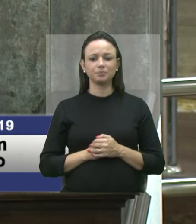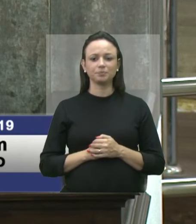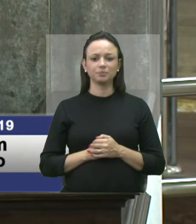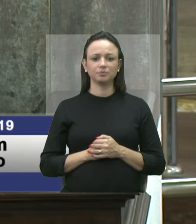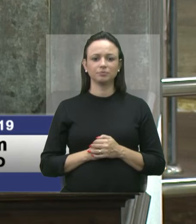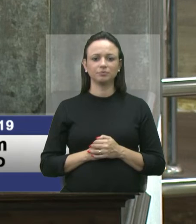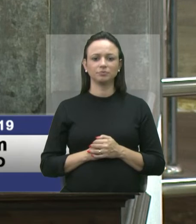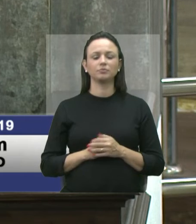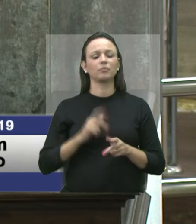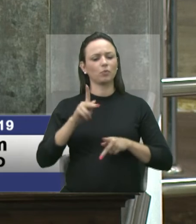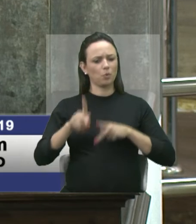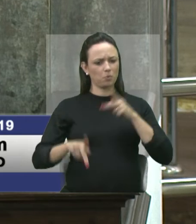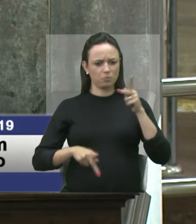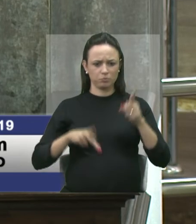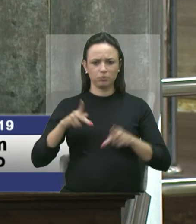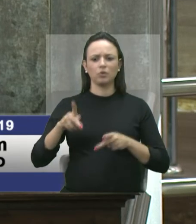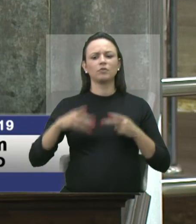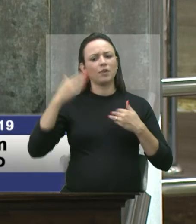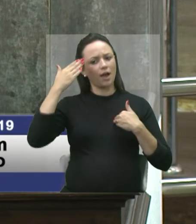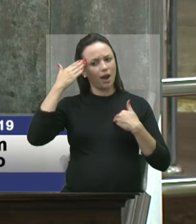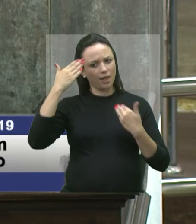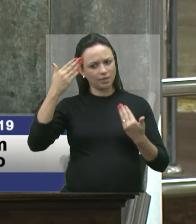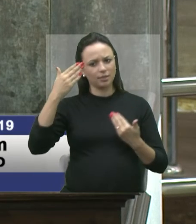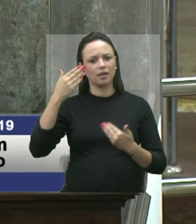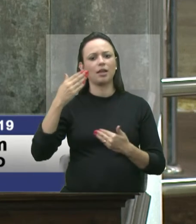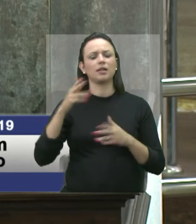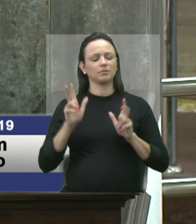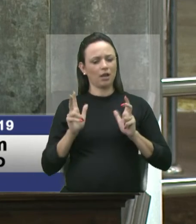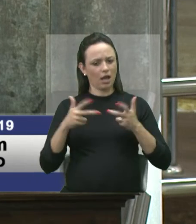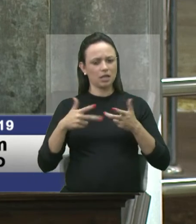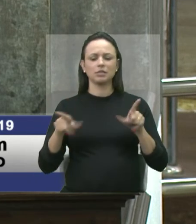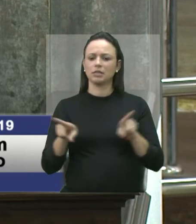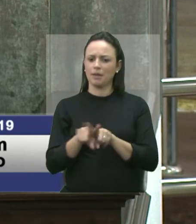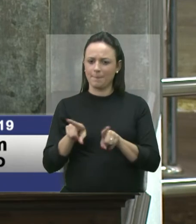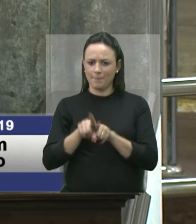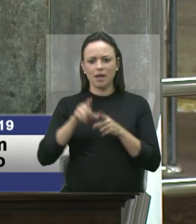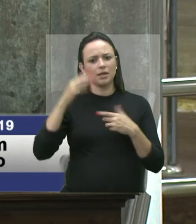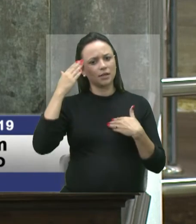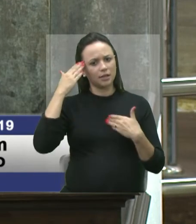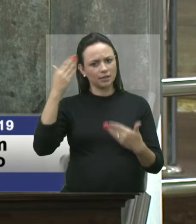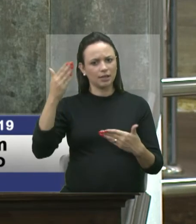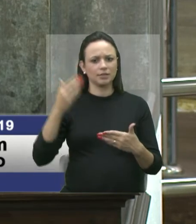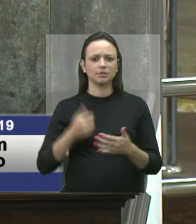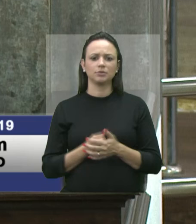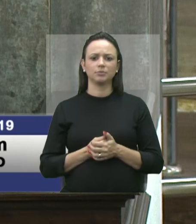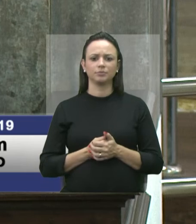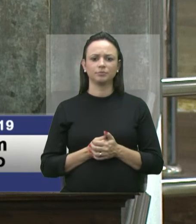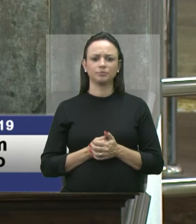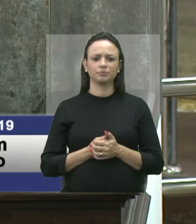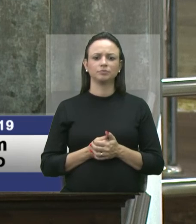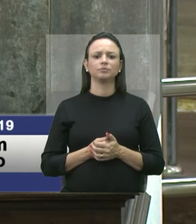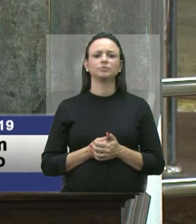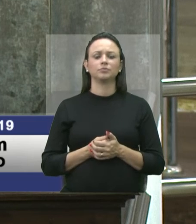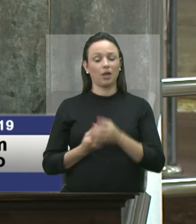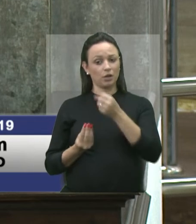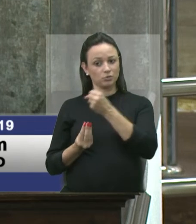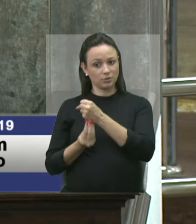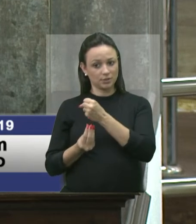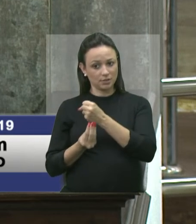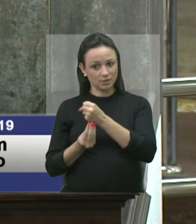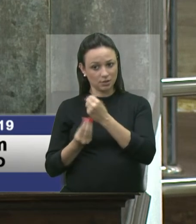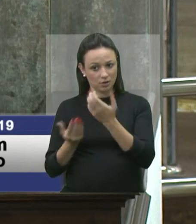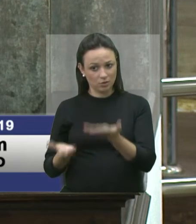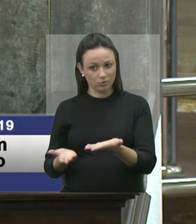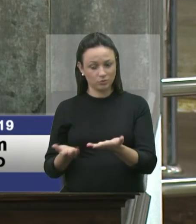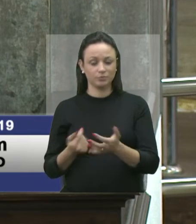A população agradece a sua iniciativa, a Câmara Municipal agradece a sua iniciativa, a associação